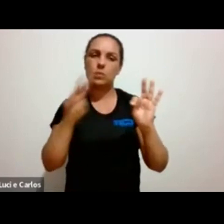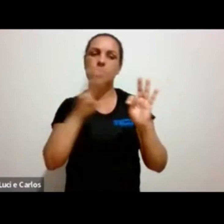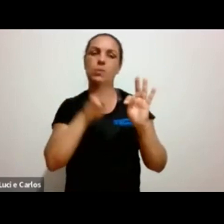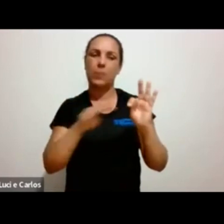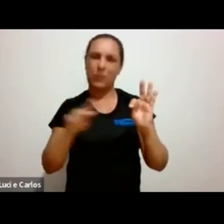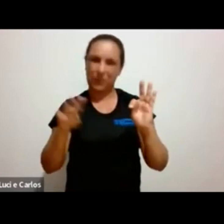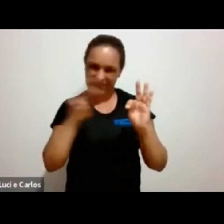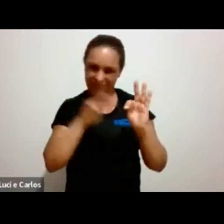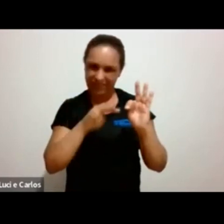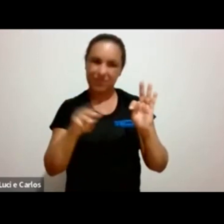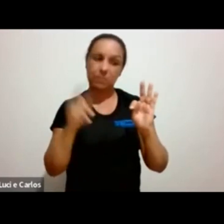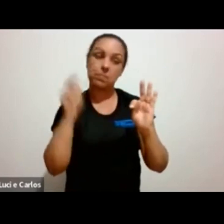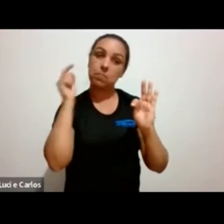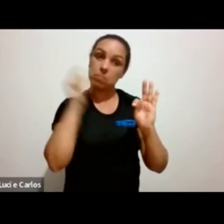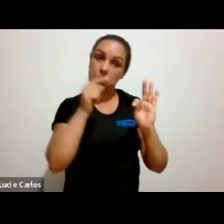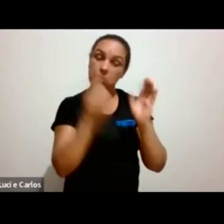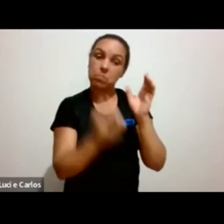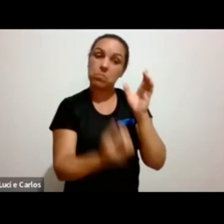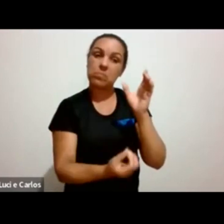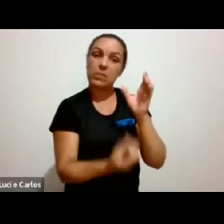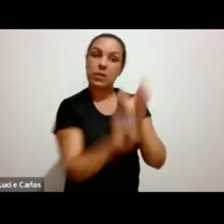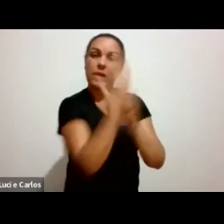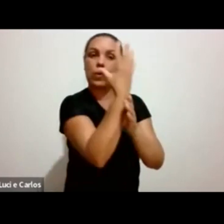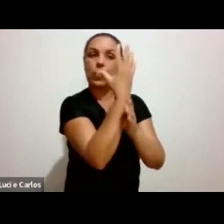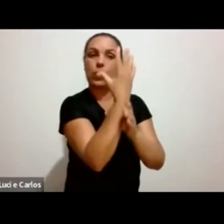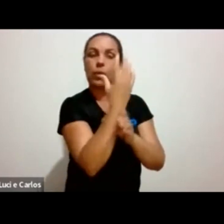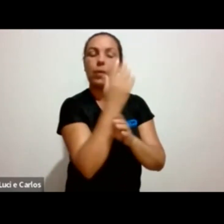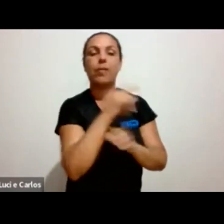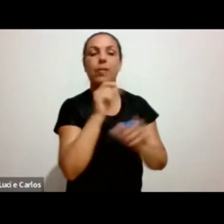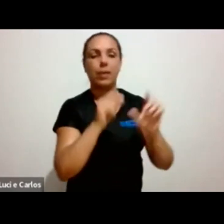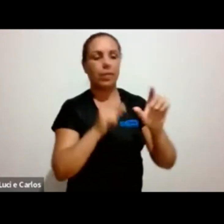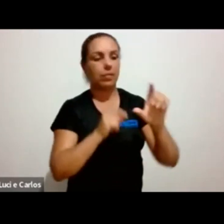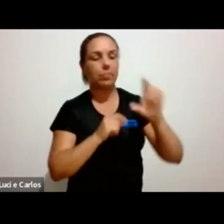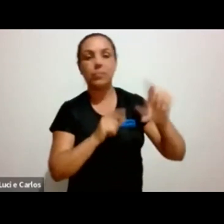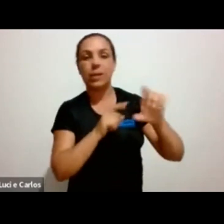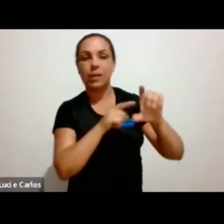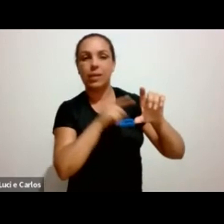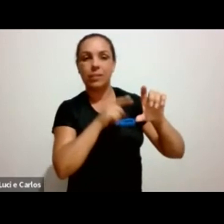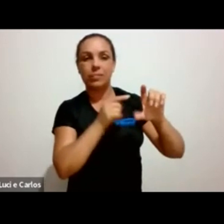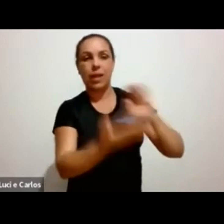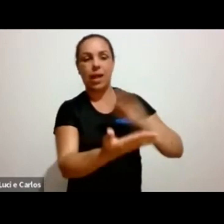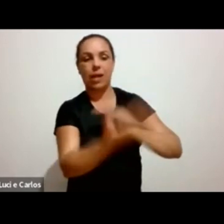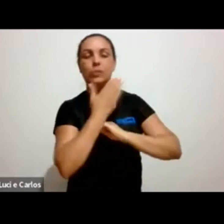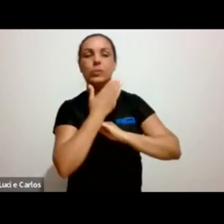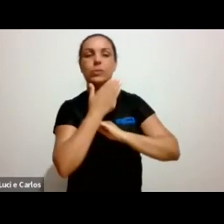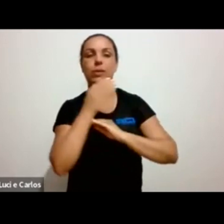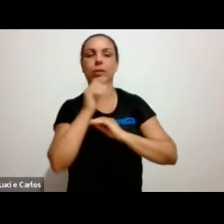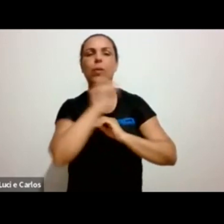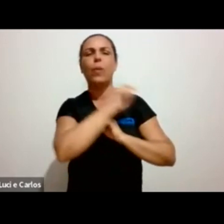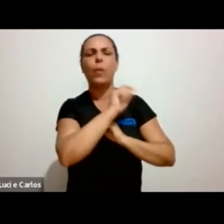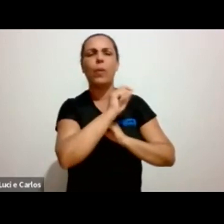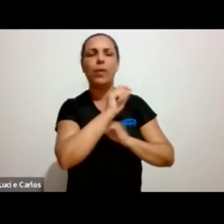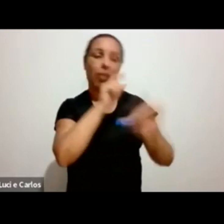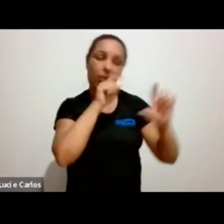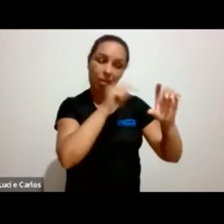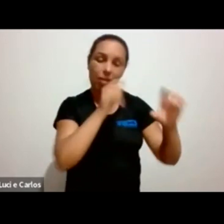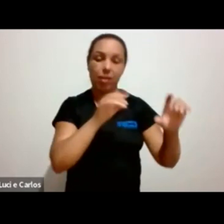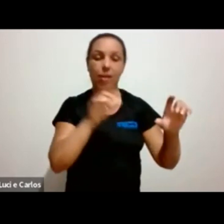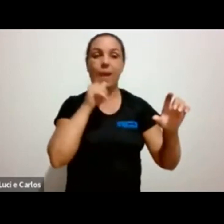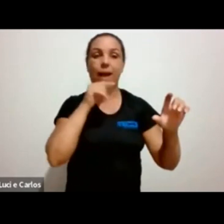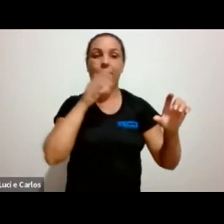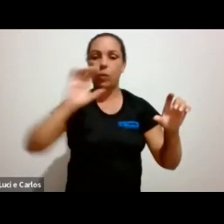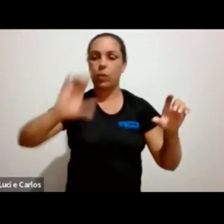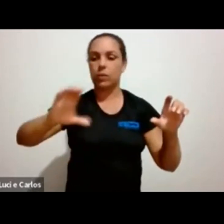fazer. Coisas que está fora do alcance, como a questão da ajuda emocional, você vai precisar de um profissional capacitado para te